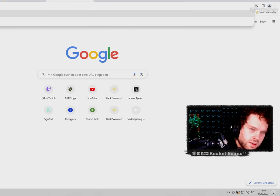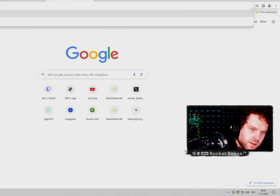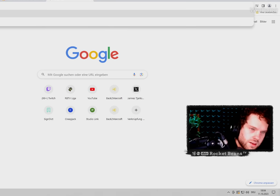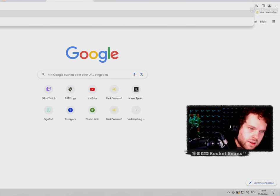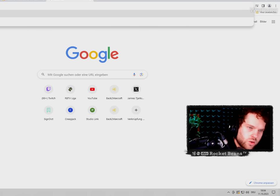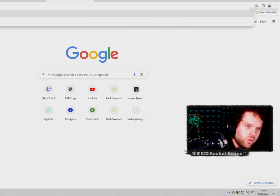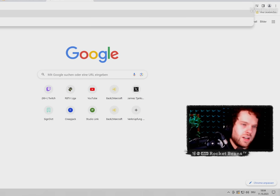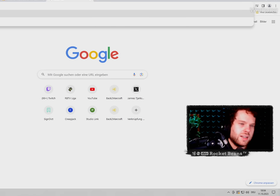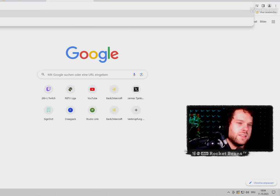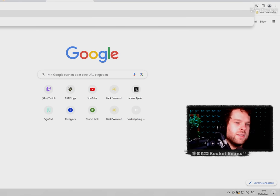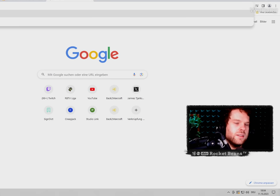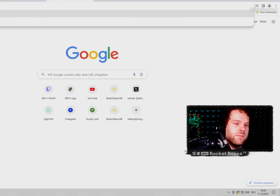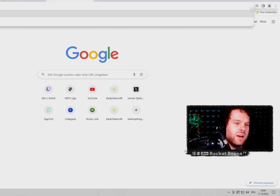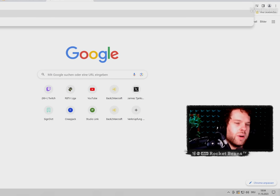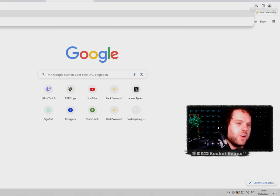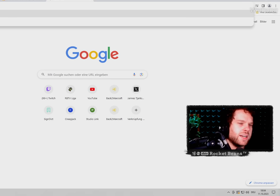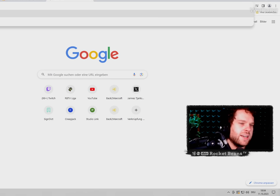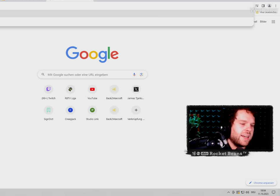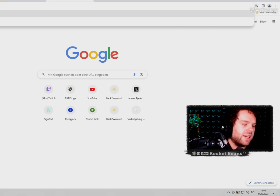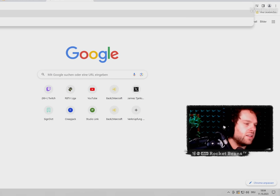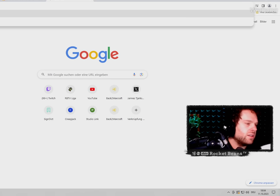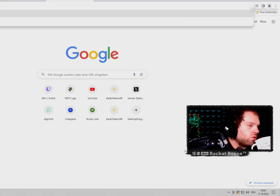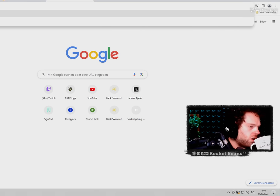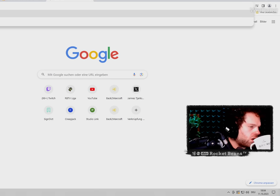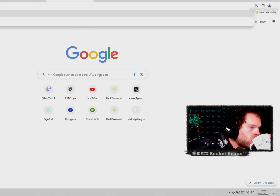Googling. Man braucht gar kein E. Googlen.